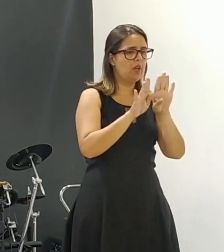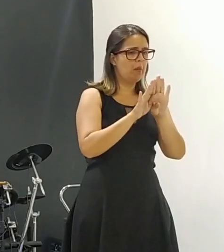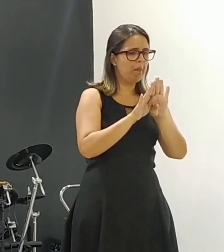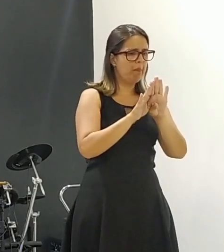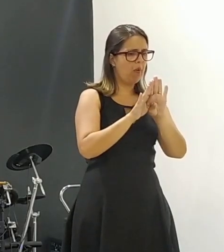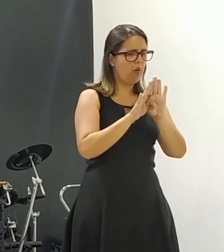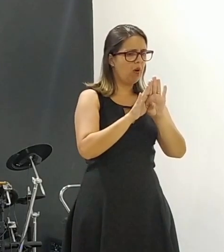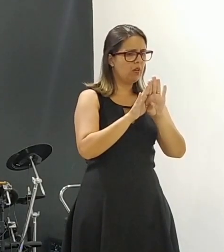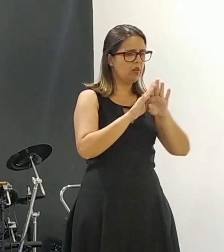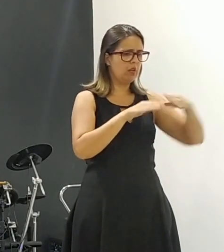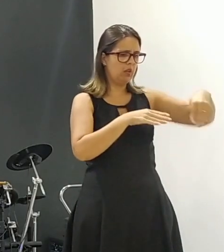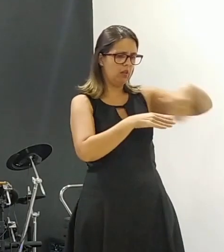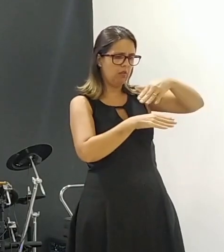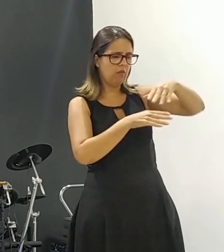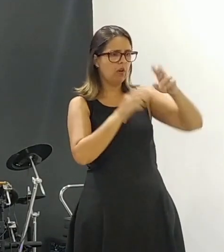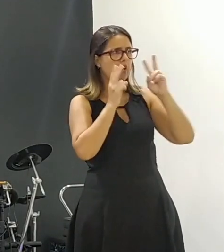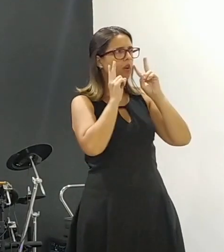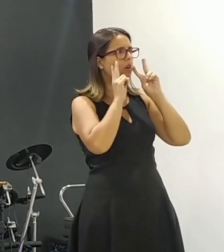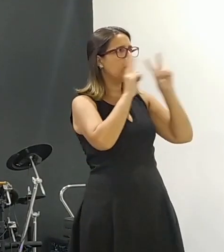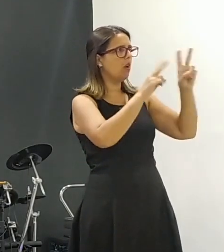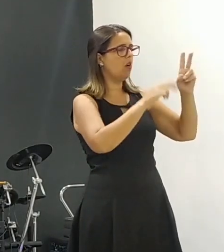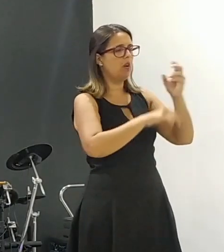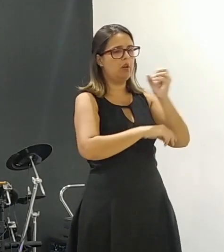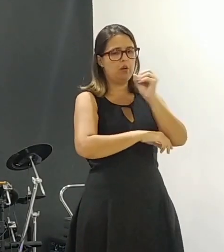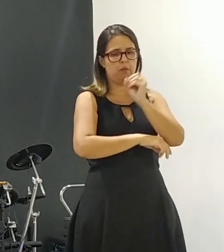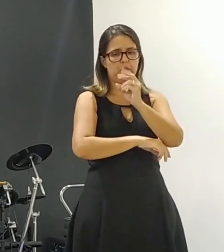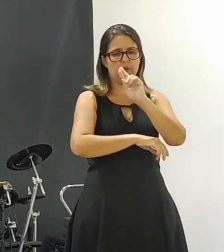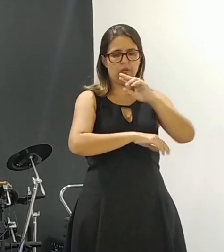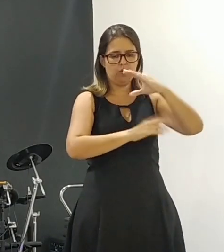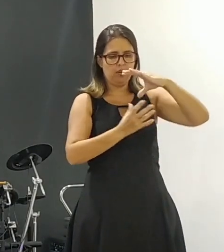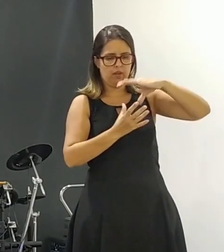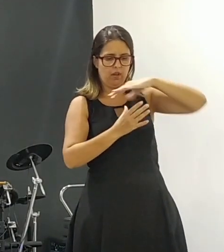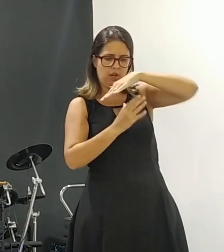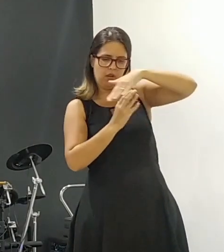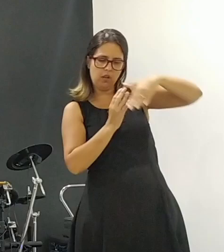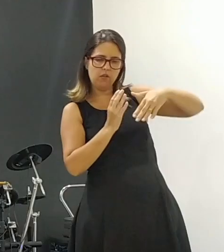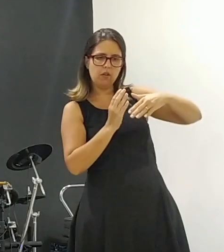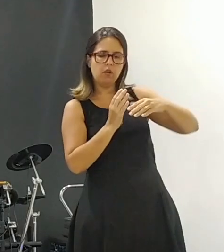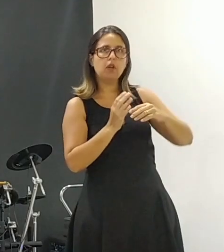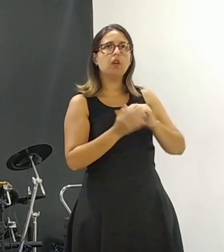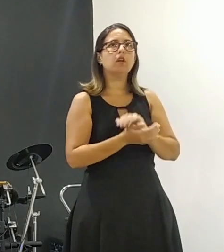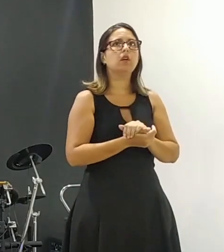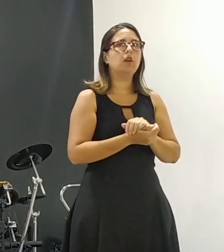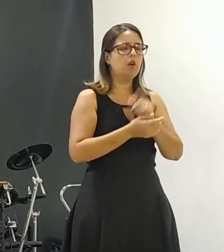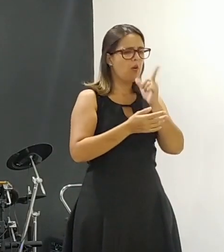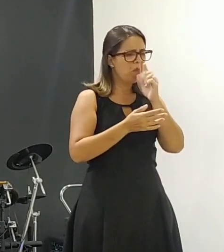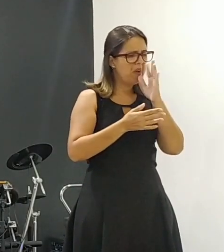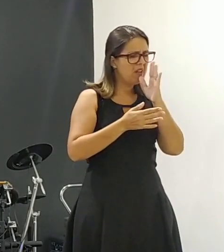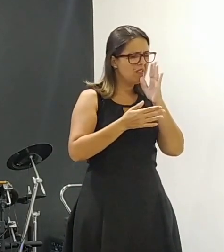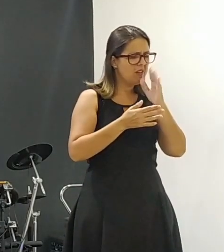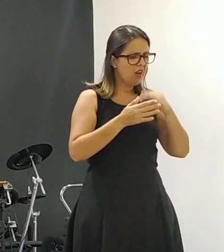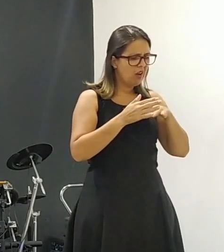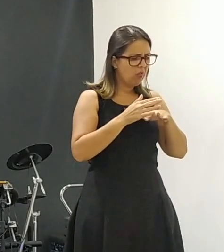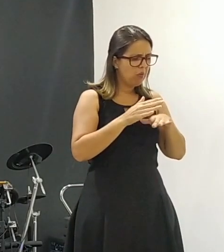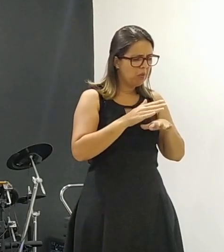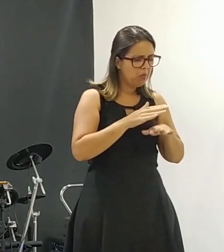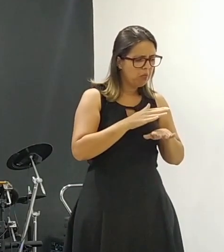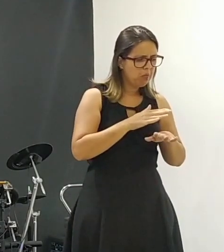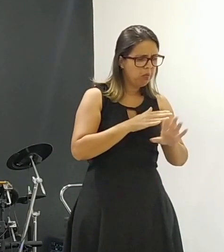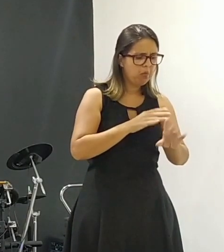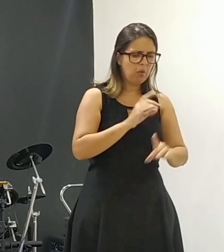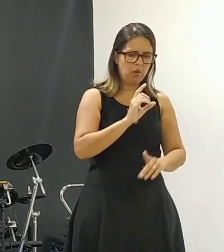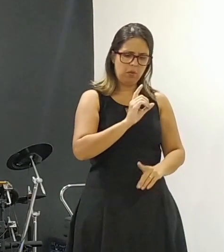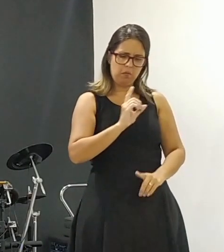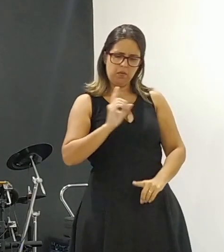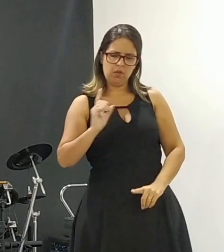exterior, pelo caminho que olha para o oriente. E eis que corriam umas águas desde a banda